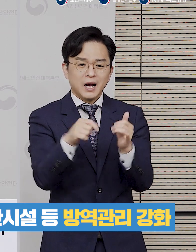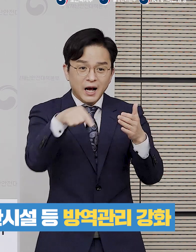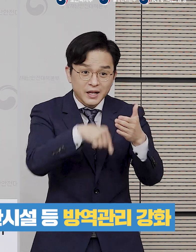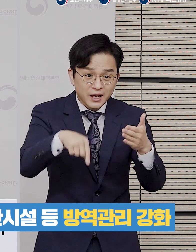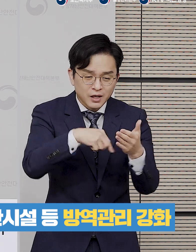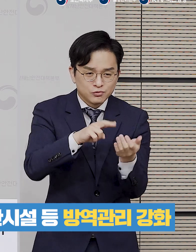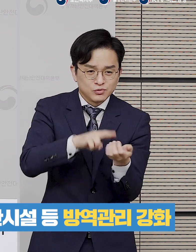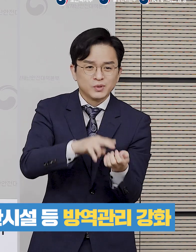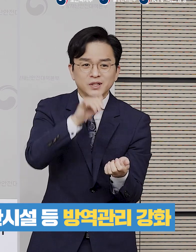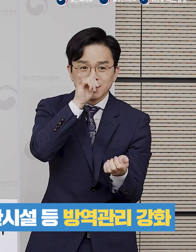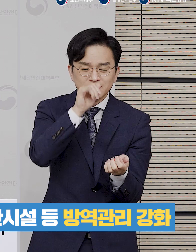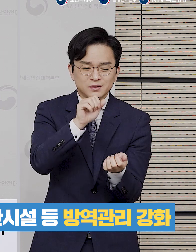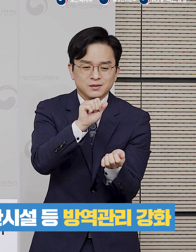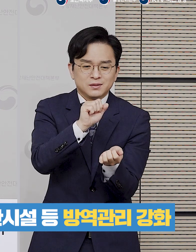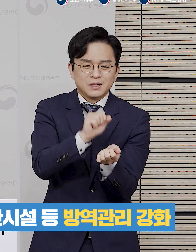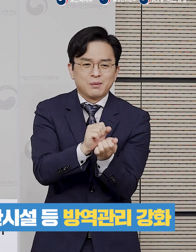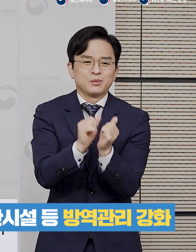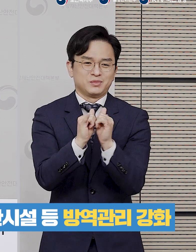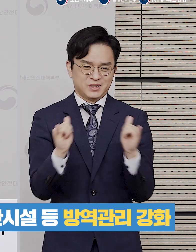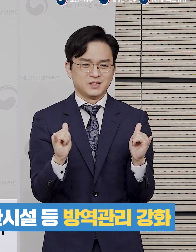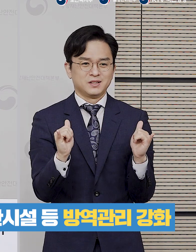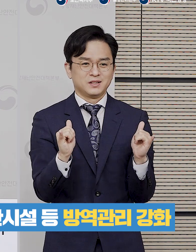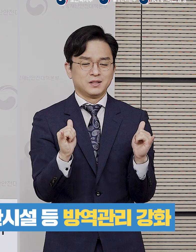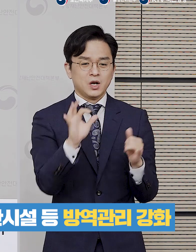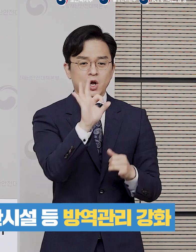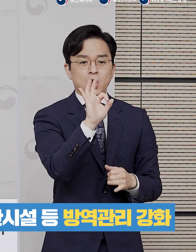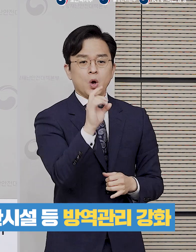감염자들로 파악이 어려운 상태입니다.